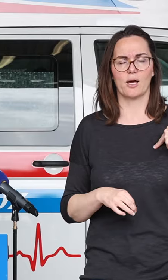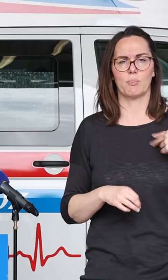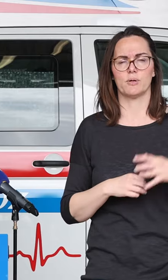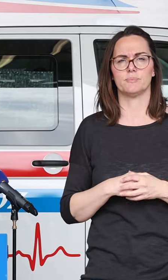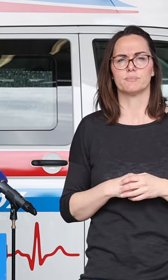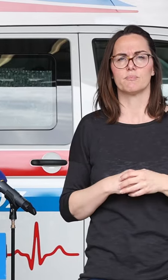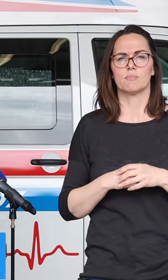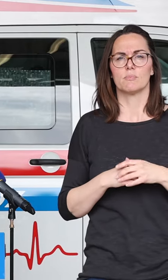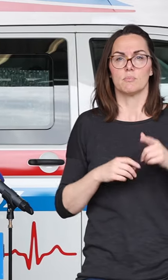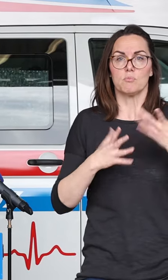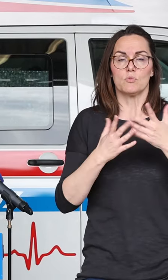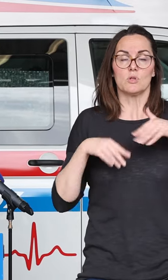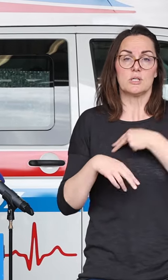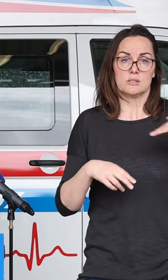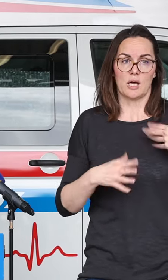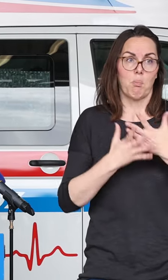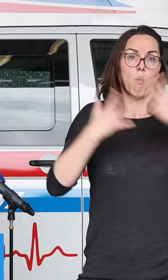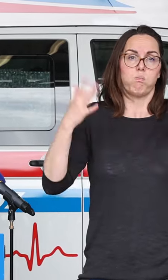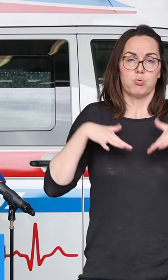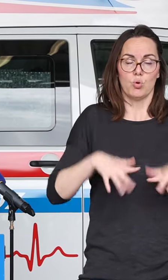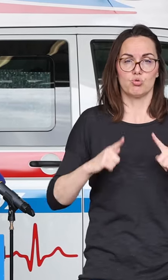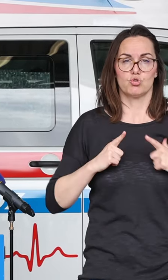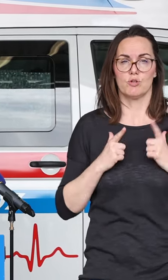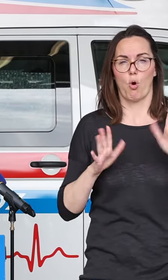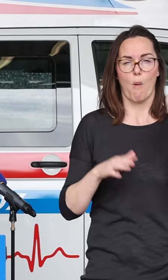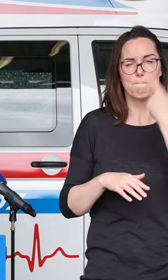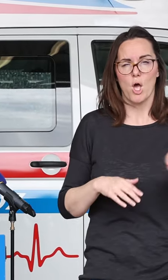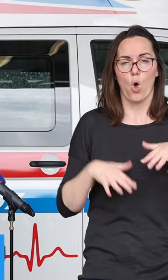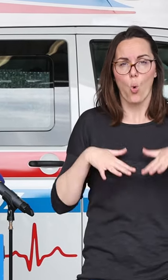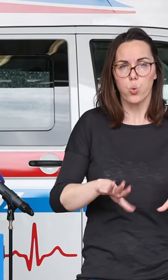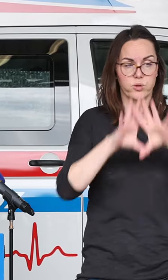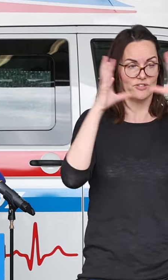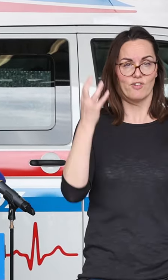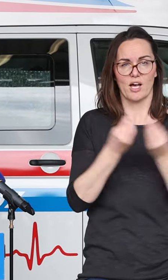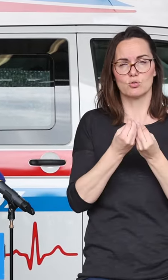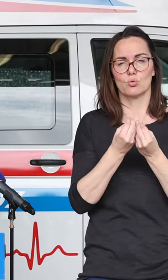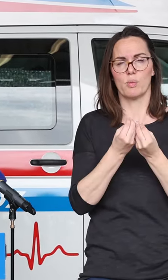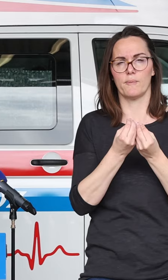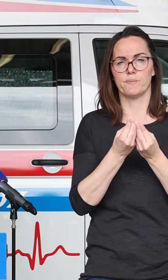na broj stanovnika Zagreba od skoro milion ljudi, kad gledamo znači, cijelu populaciju koja ima